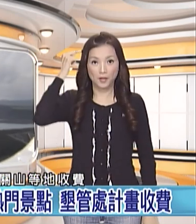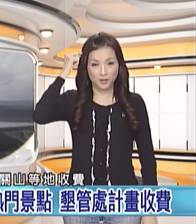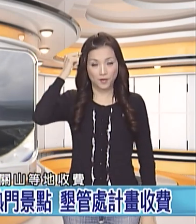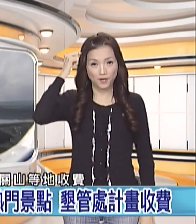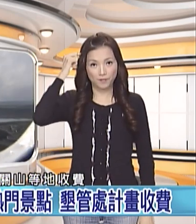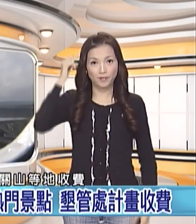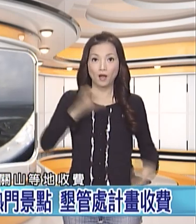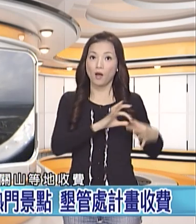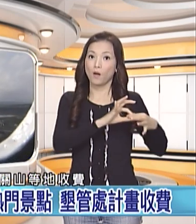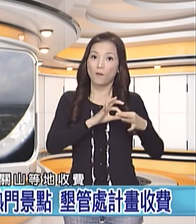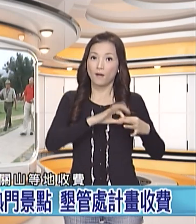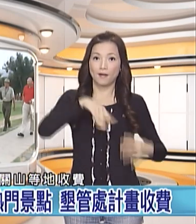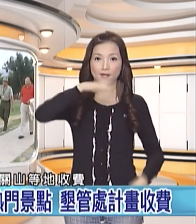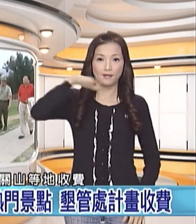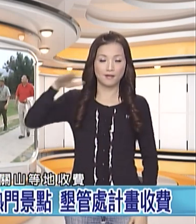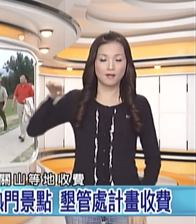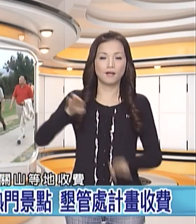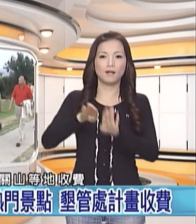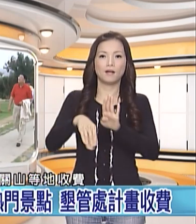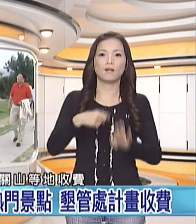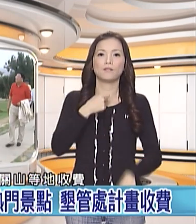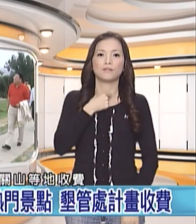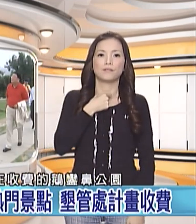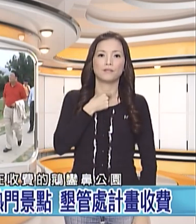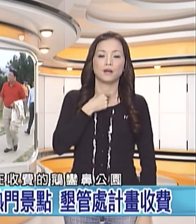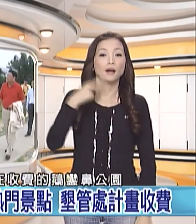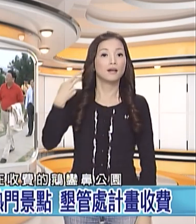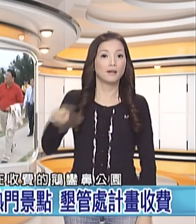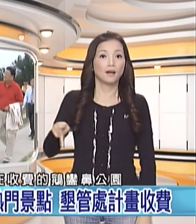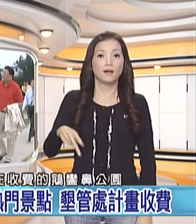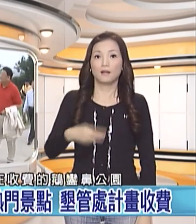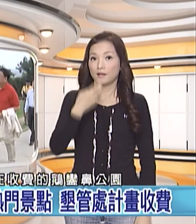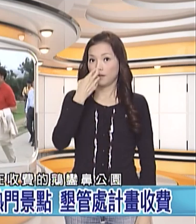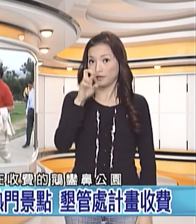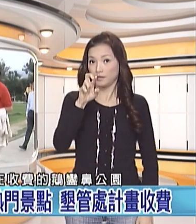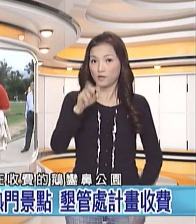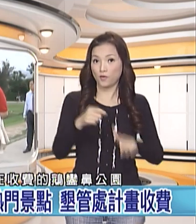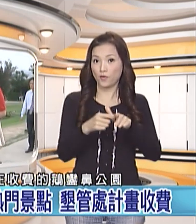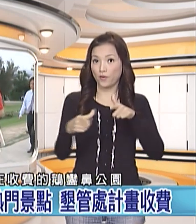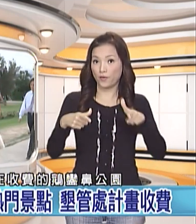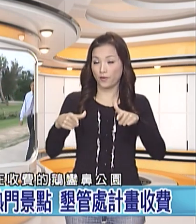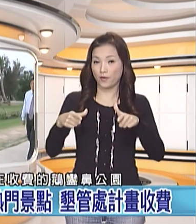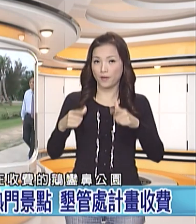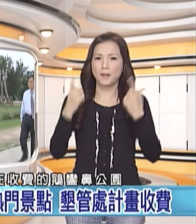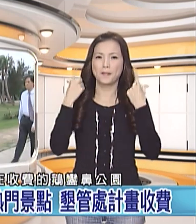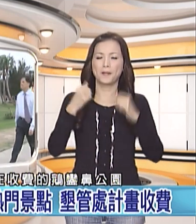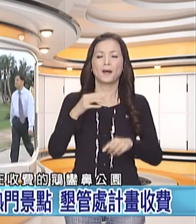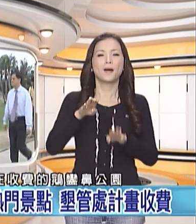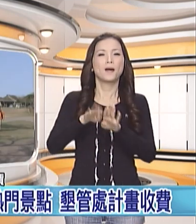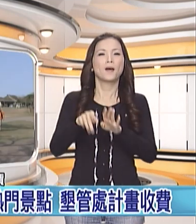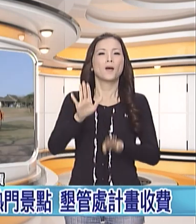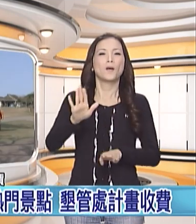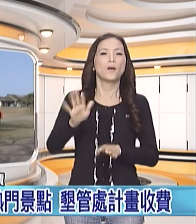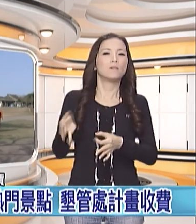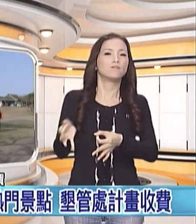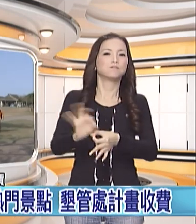关山等地要开始收费，而目前已经在收费的鹅銮鼻公园也要提高票